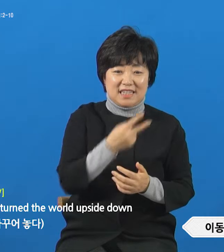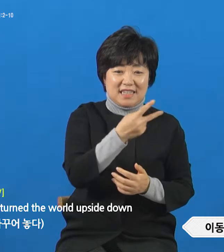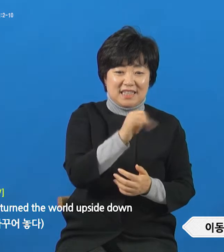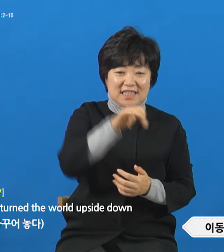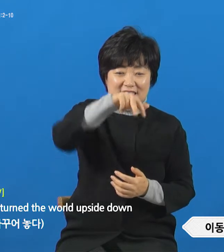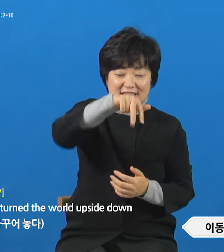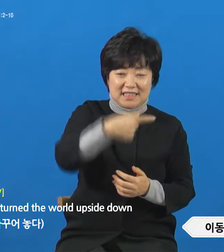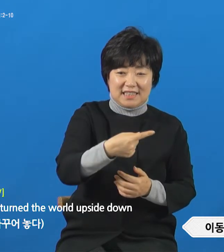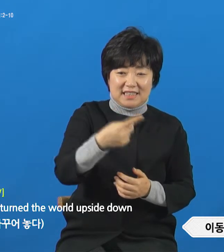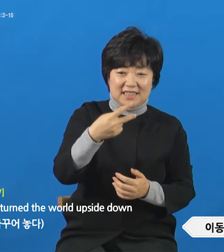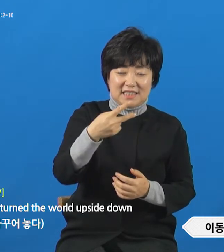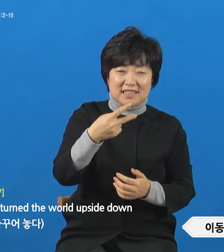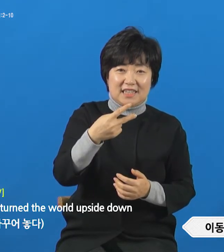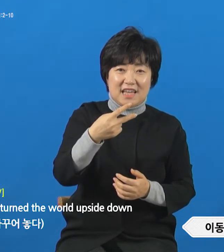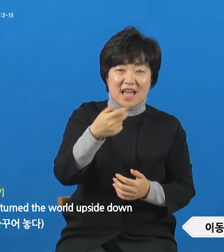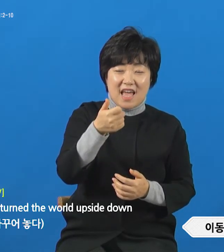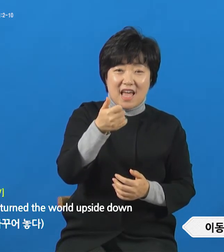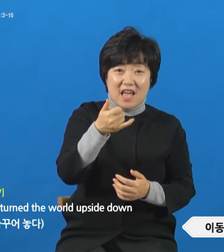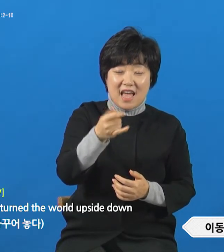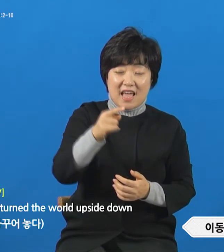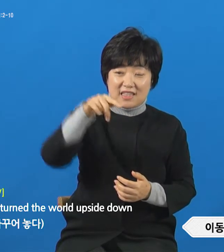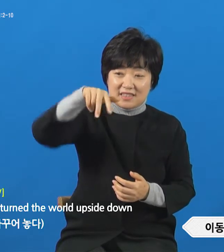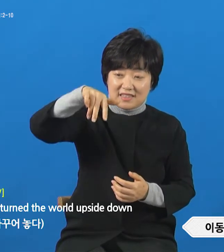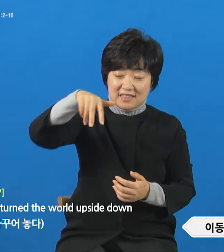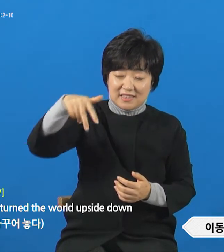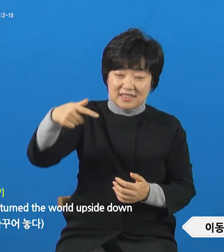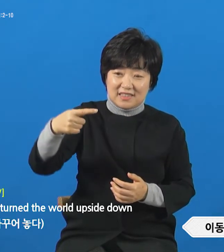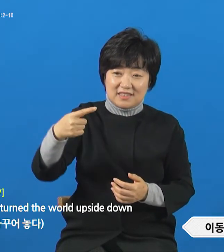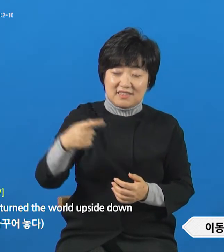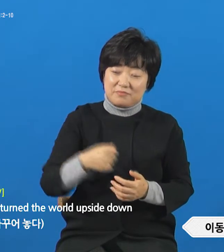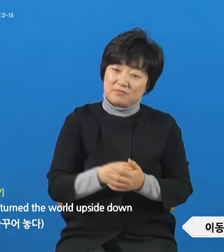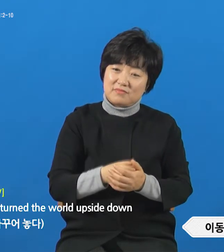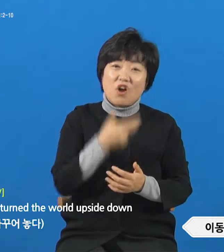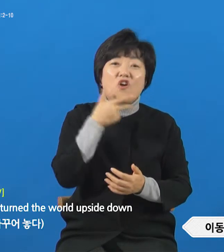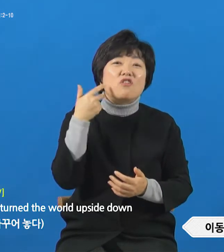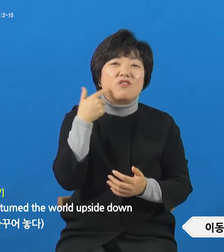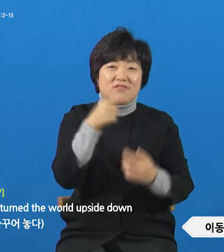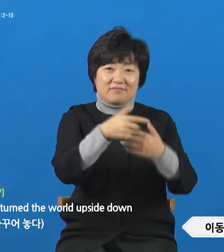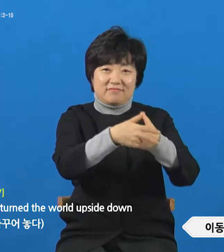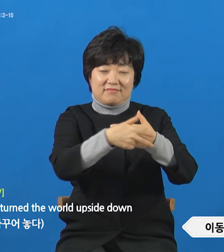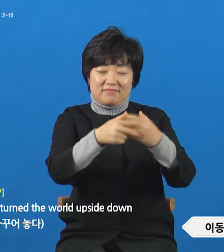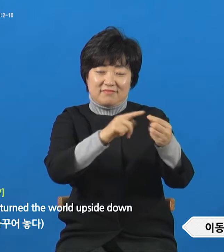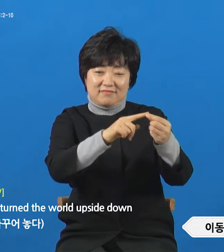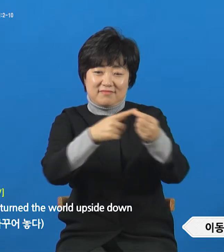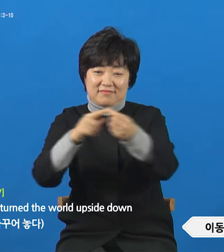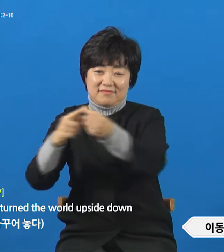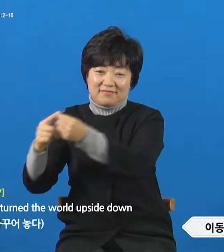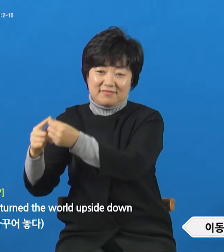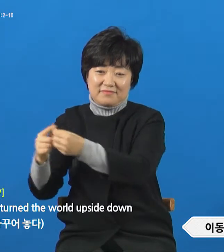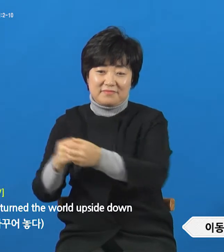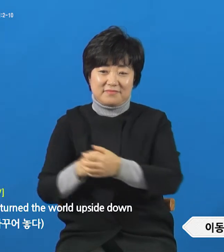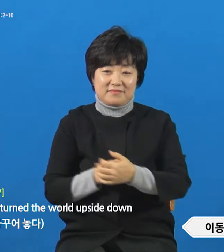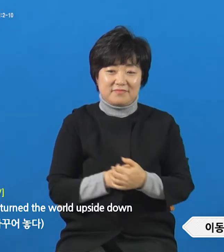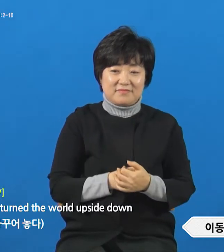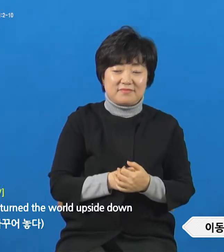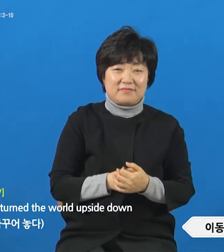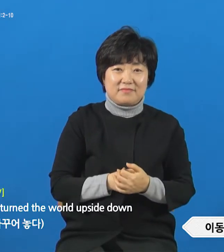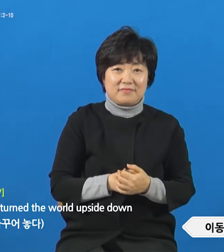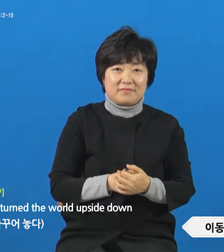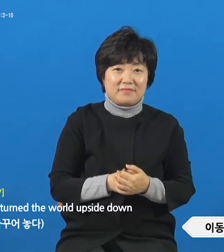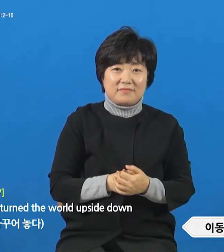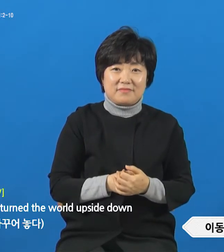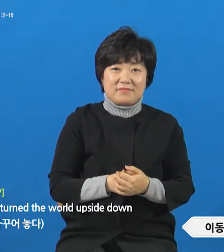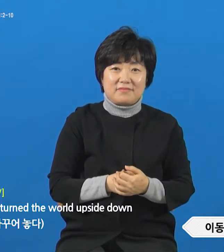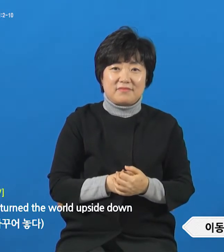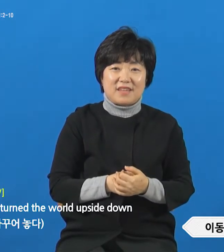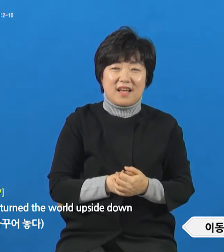These that have turned the world upside down. 그랬어요. They have turned the